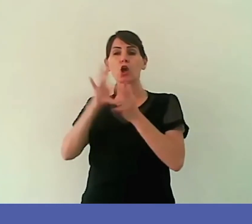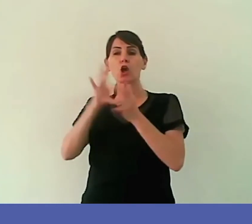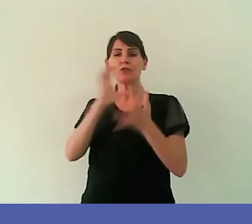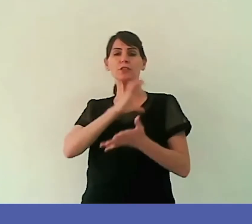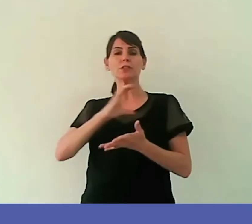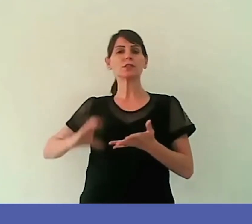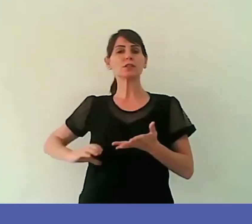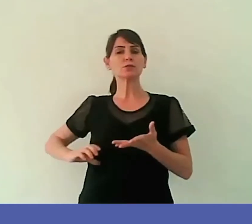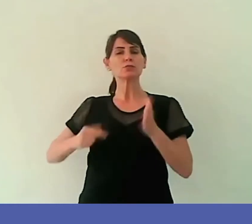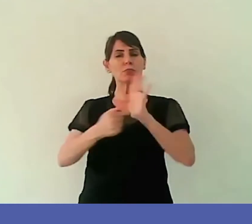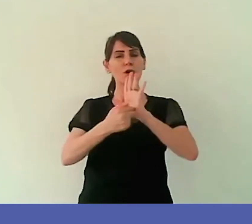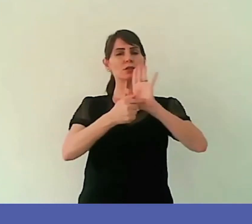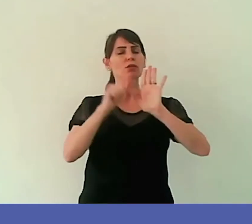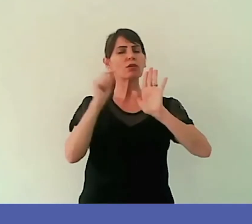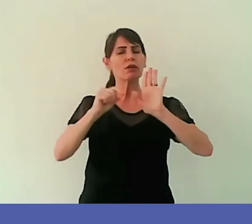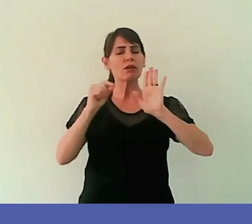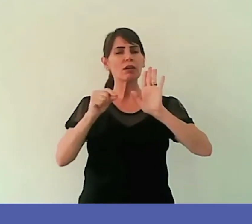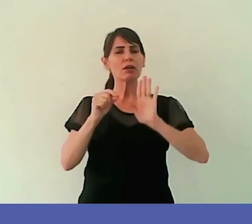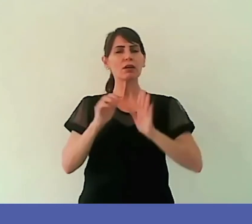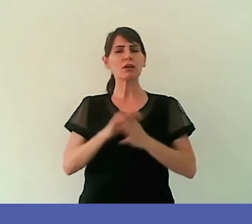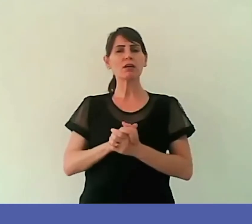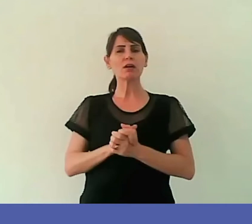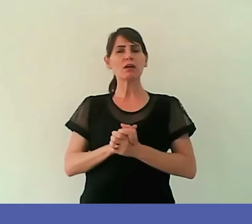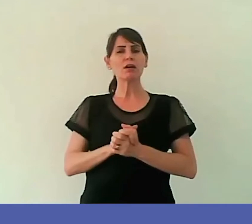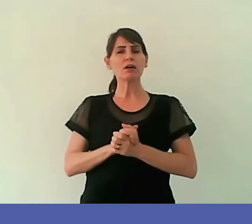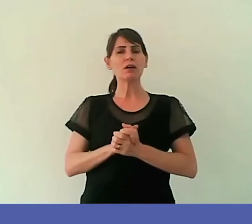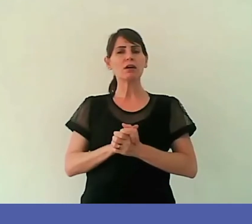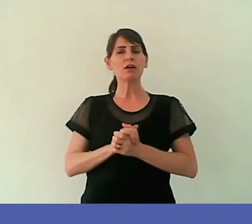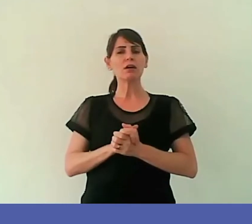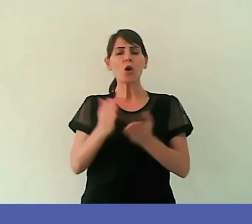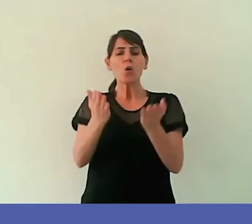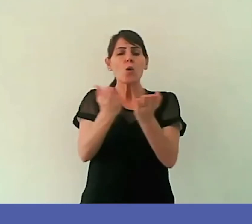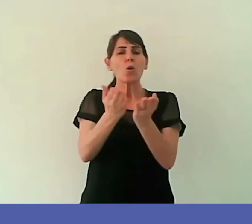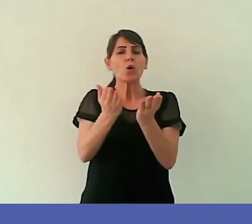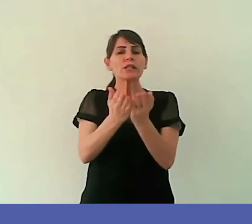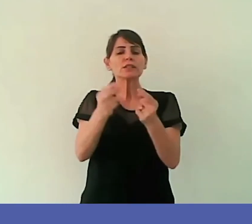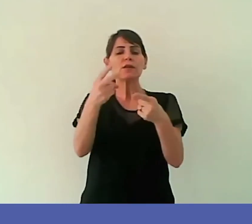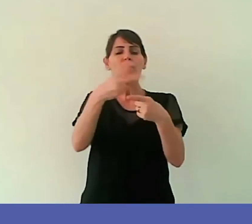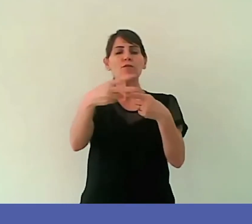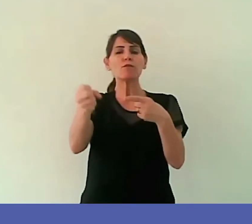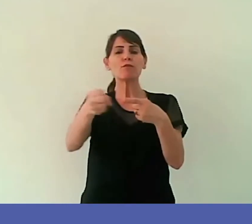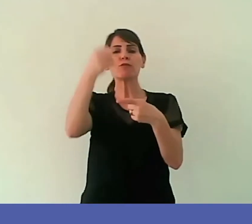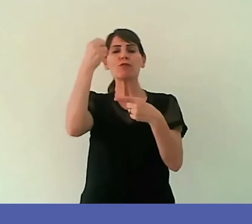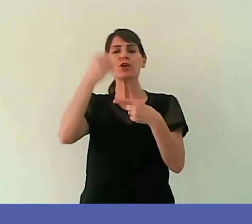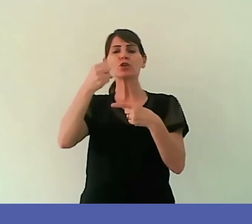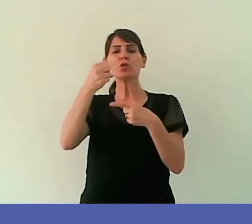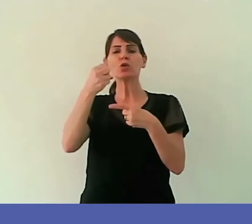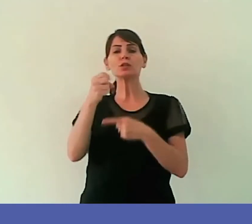referida, consiste somente dos crentes vencedores durante o milênio.